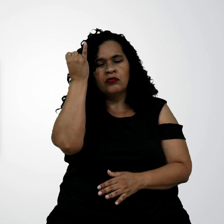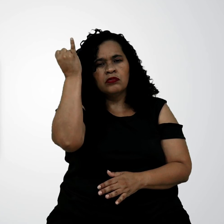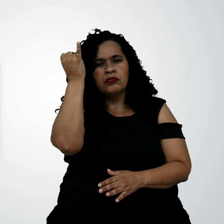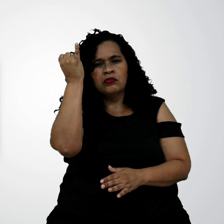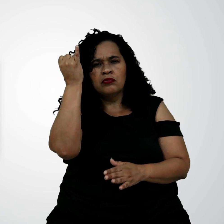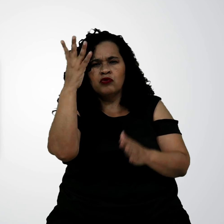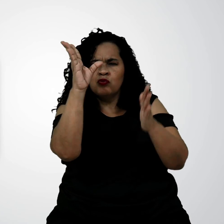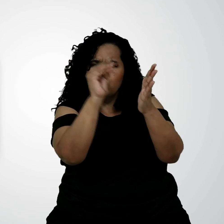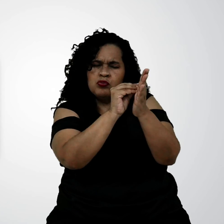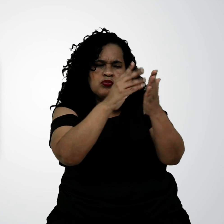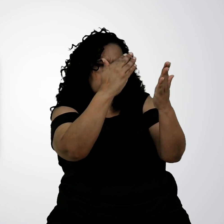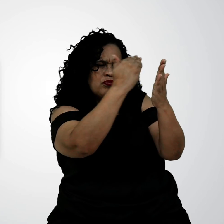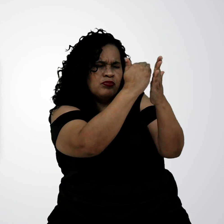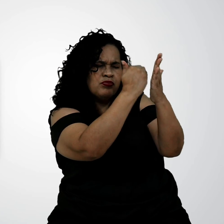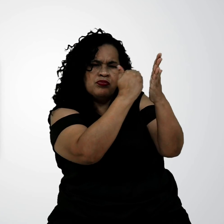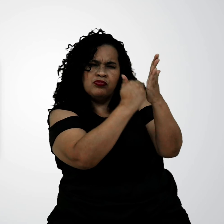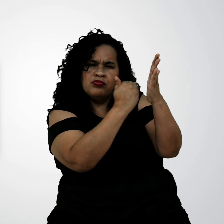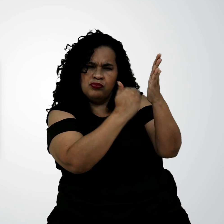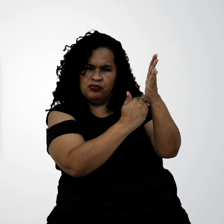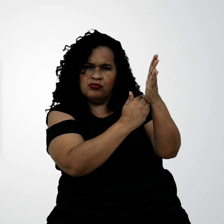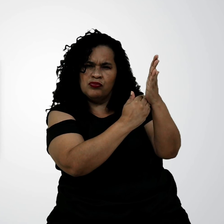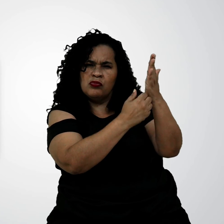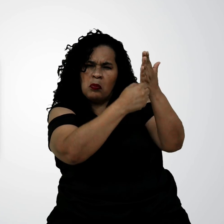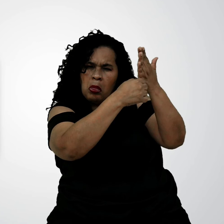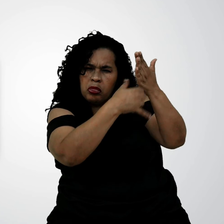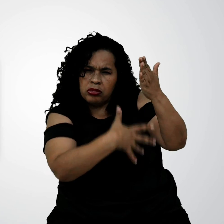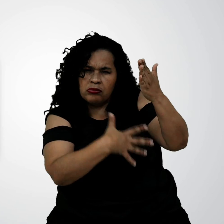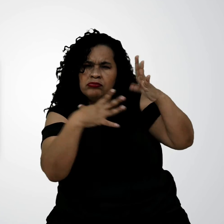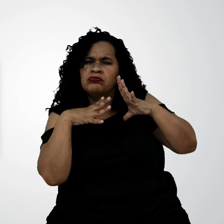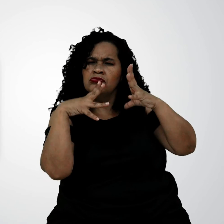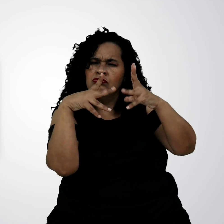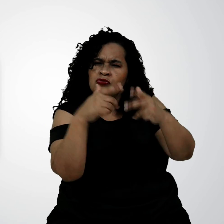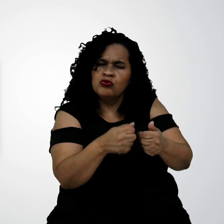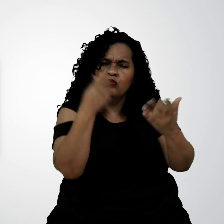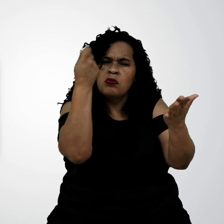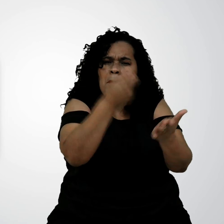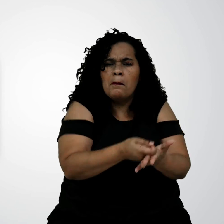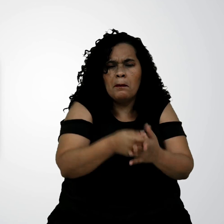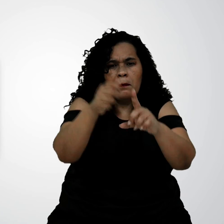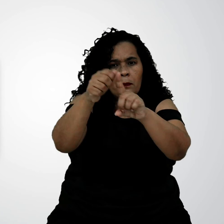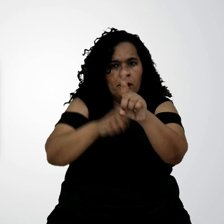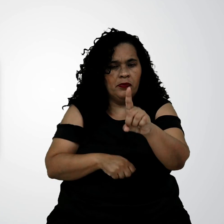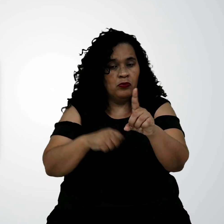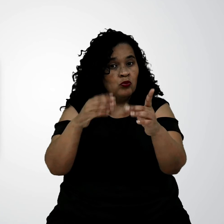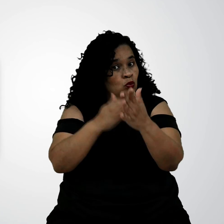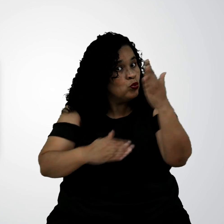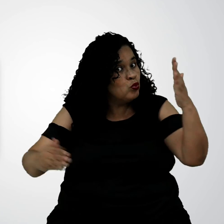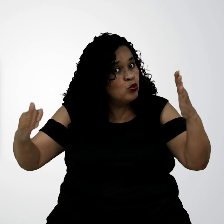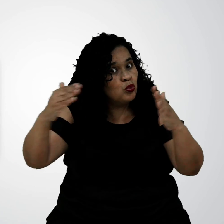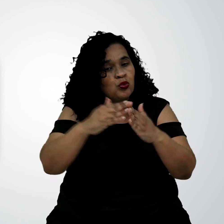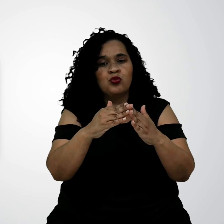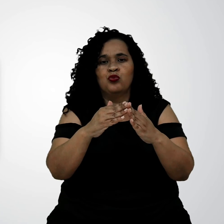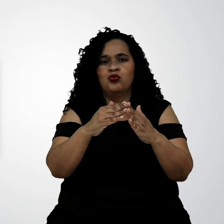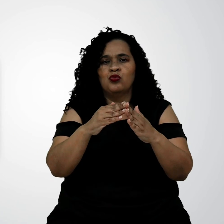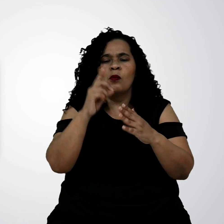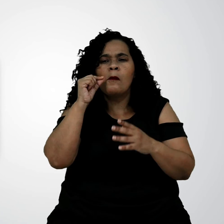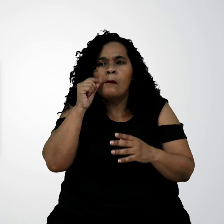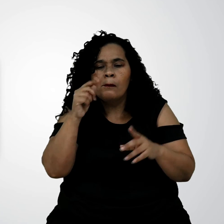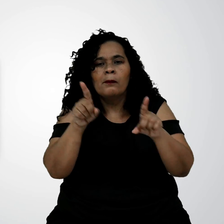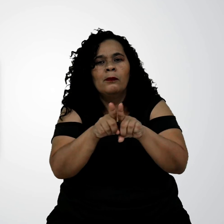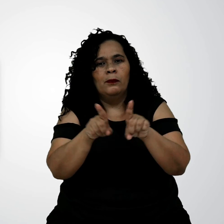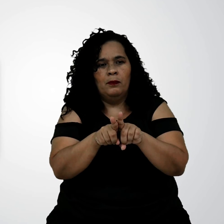lá todas as suas contas, o que você paga todo mês, até uma bala, tudo, porque números não